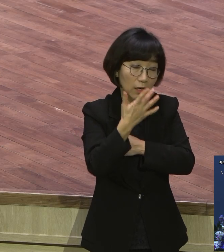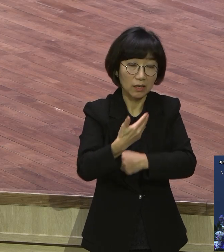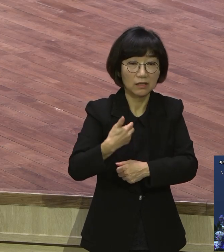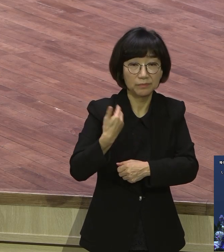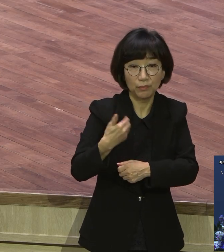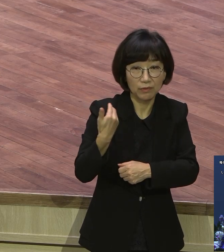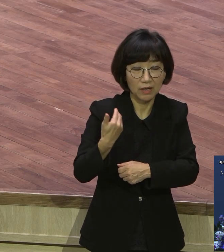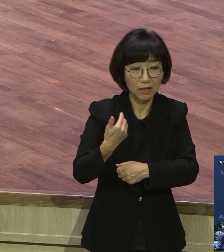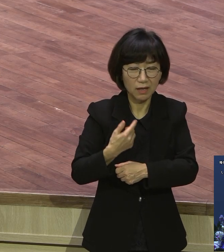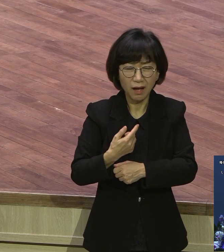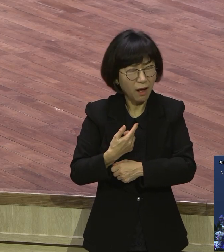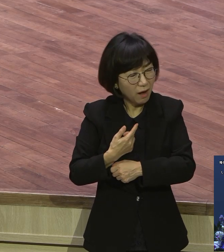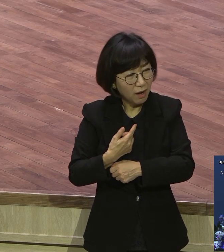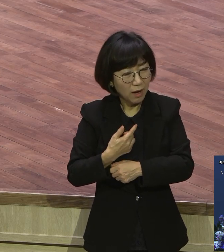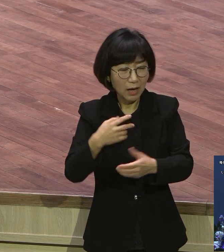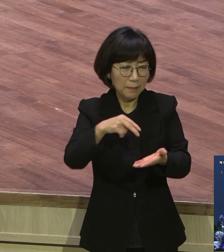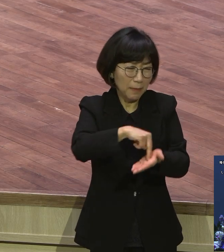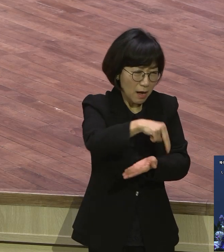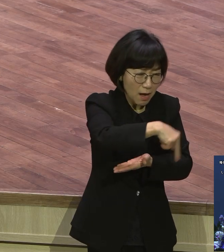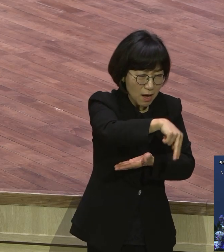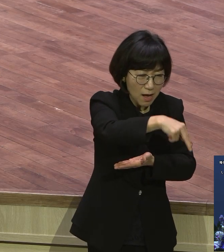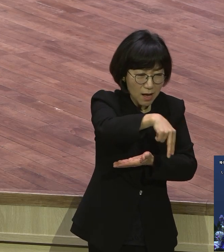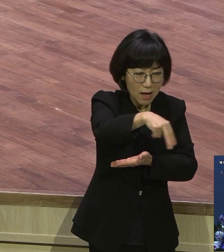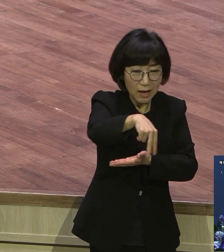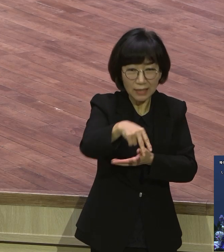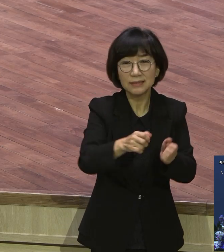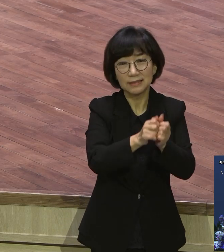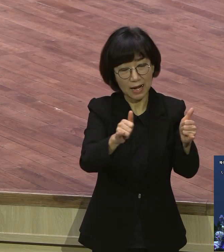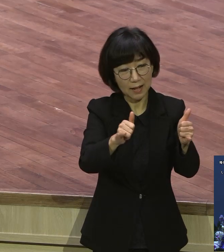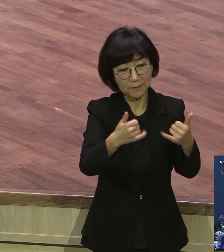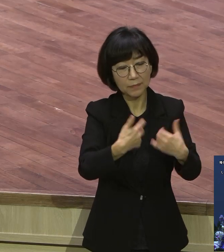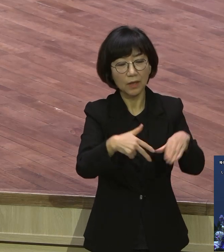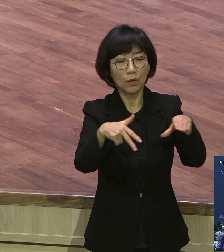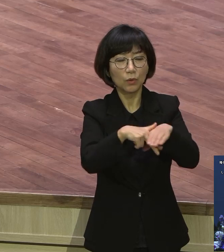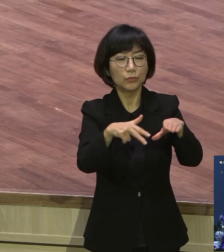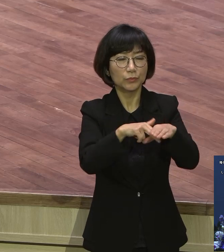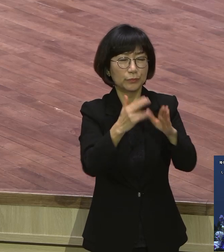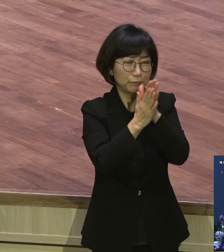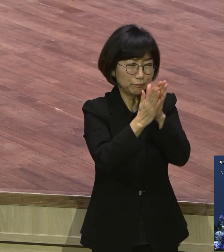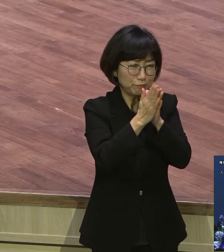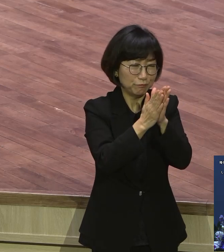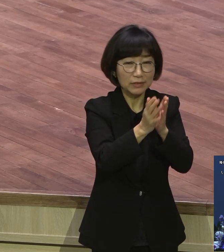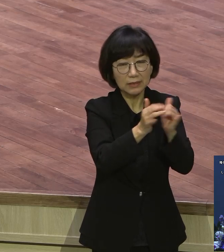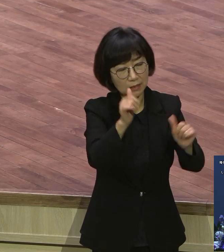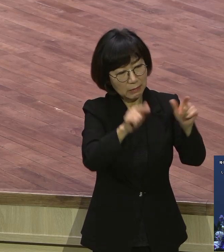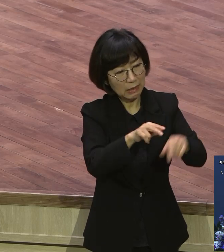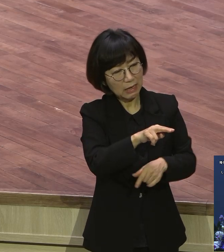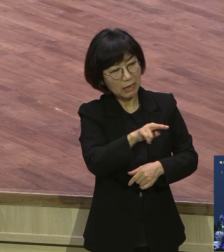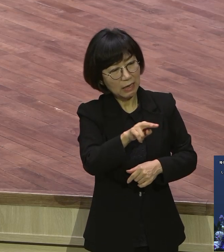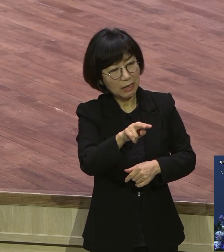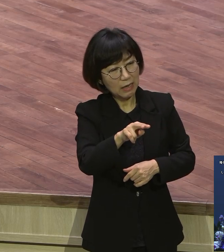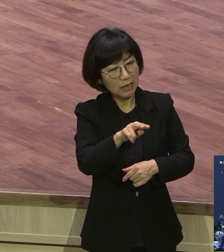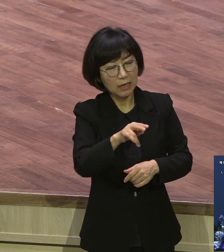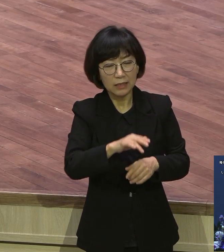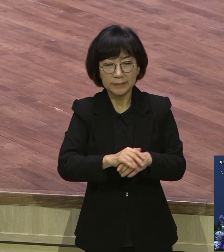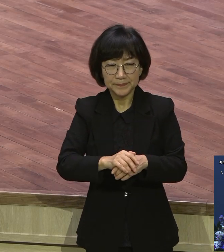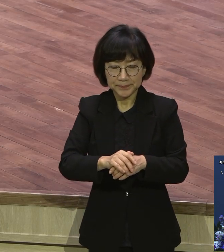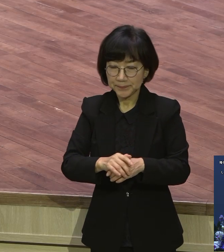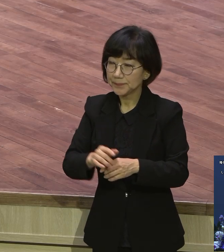유리방호하는 이 현장 불신 영혼들 이 종교생활하는 자들을 향해서 극률의 참 복음을